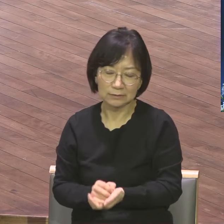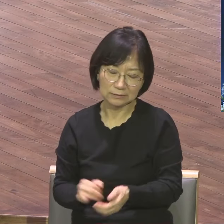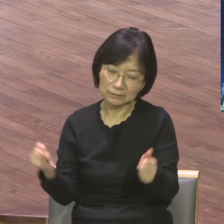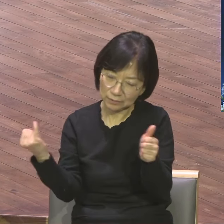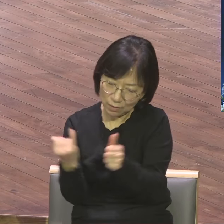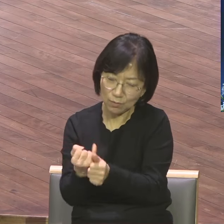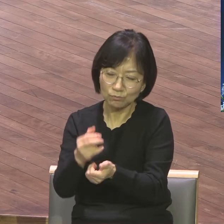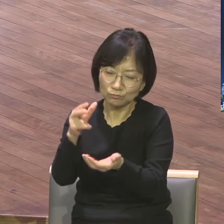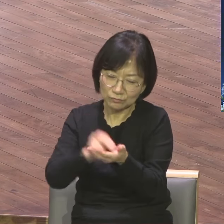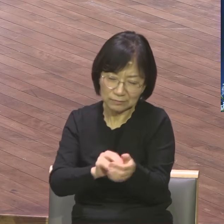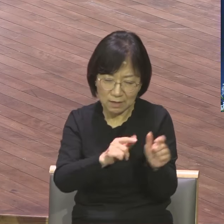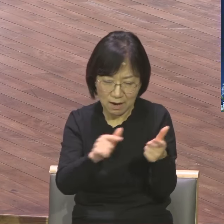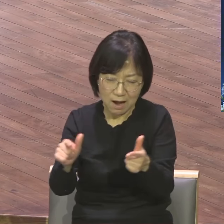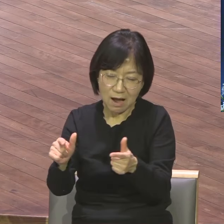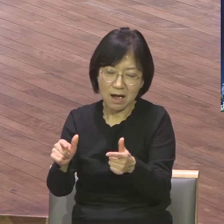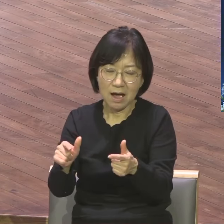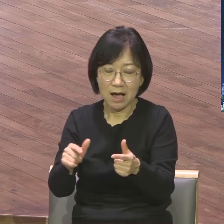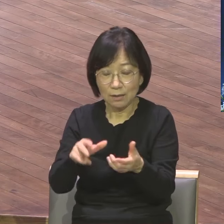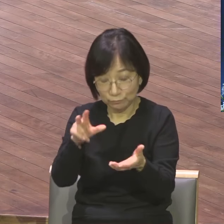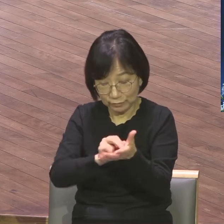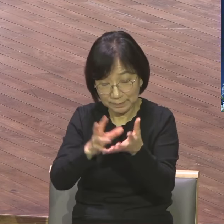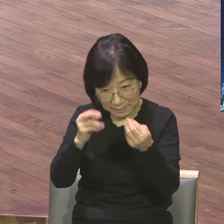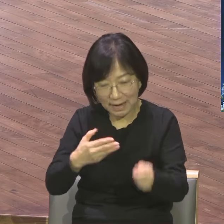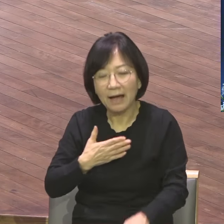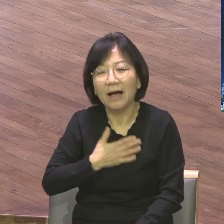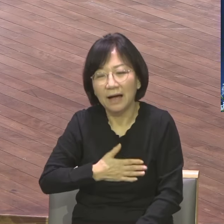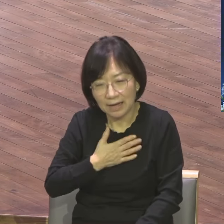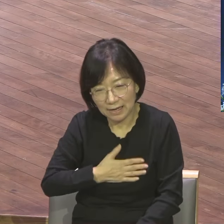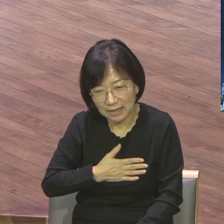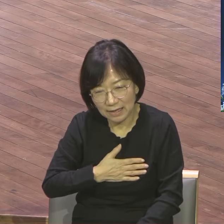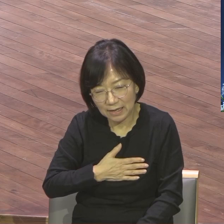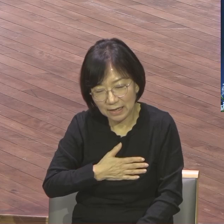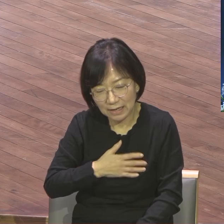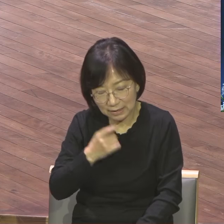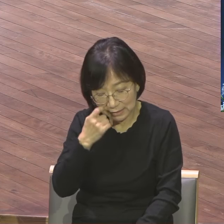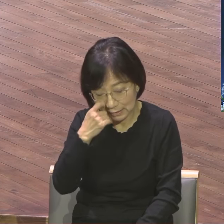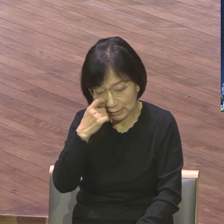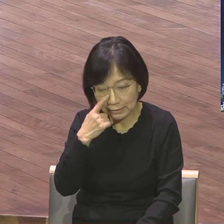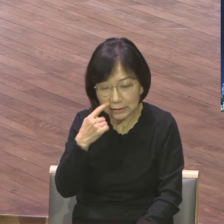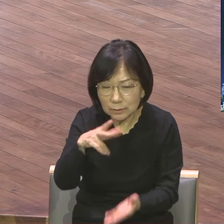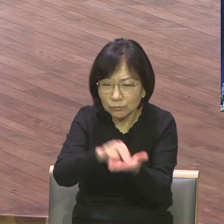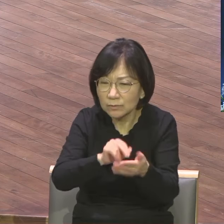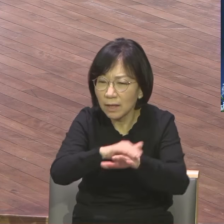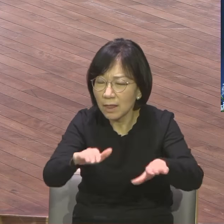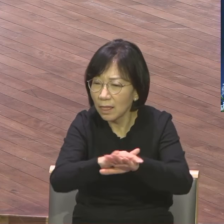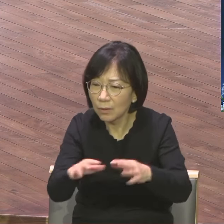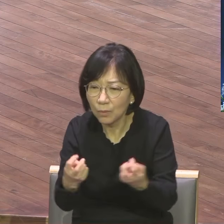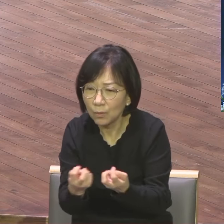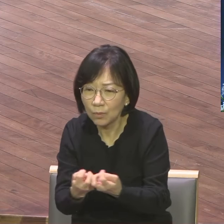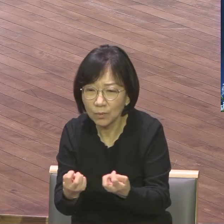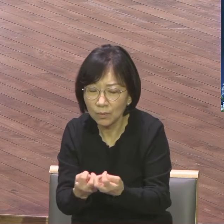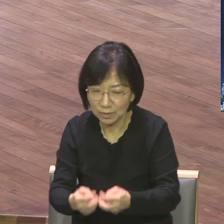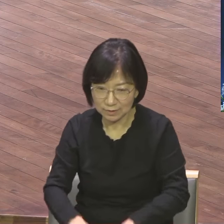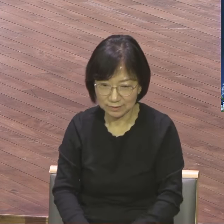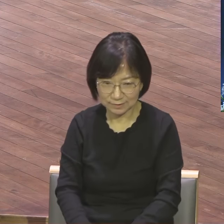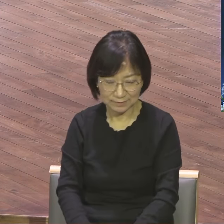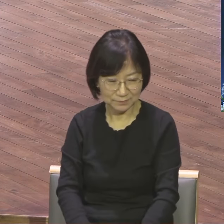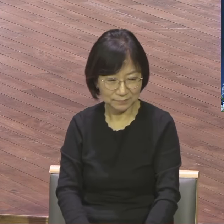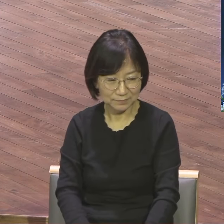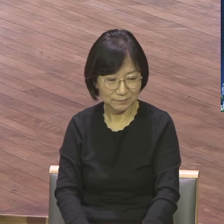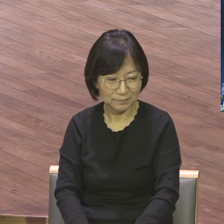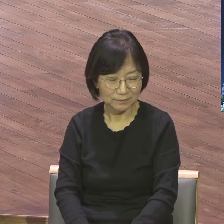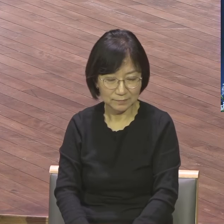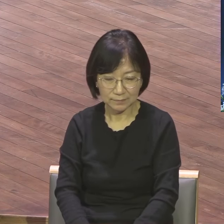있습니까? 노력해도 안 되는 이 굳게 닫힌 옥문을 어떻게 열어야 됩니까? 그렇다면 베드로는 굳게 닫힌